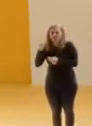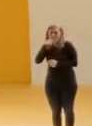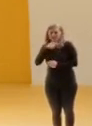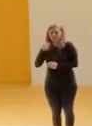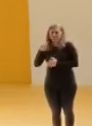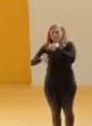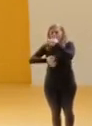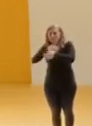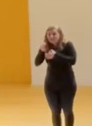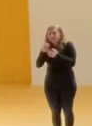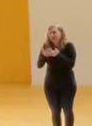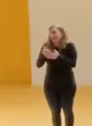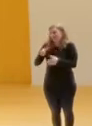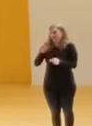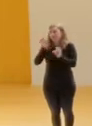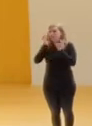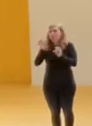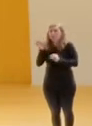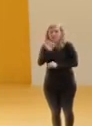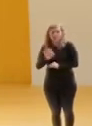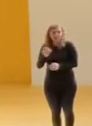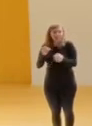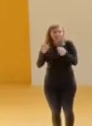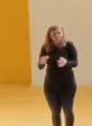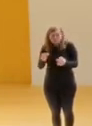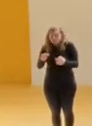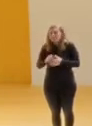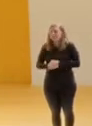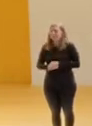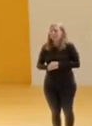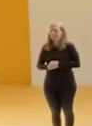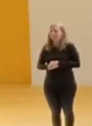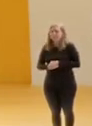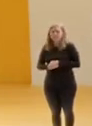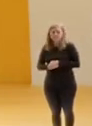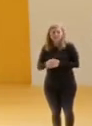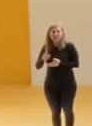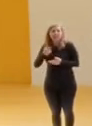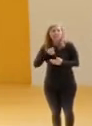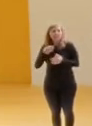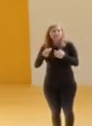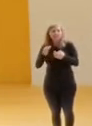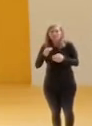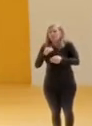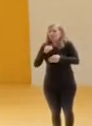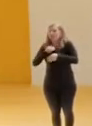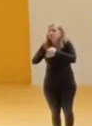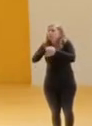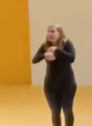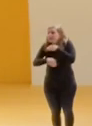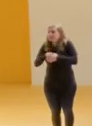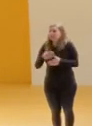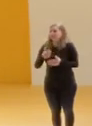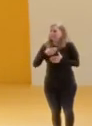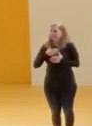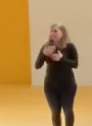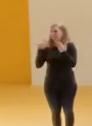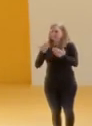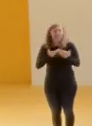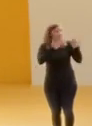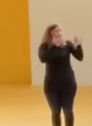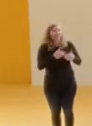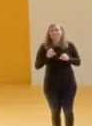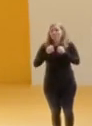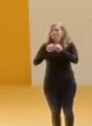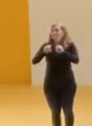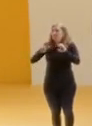ta okazja jest dzisiaj mamy mamy też szczęście powitać profesora